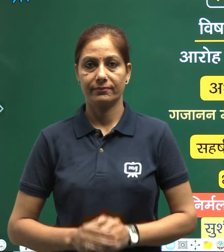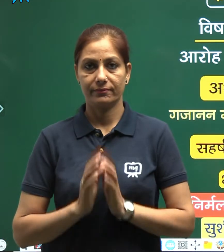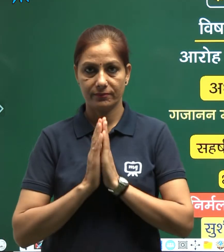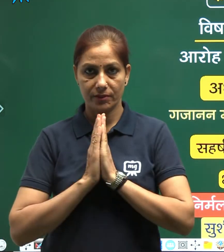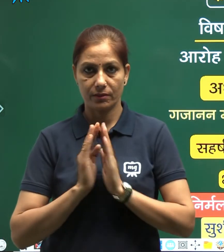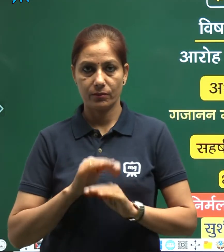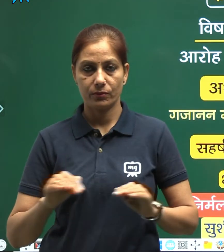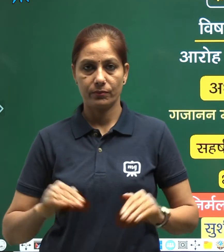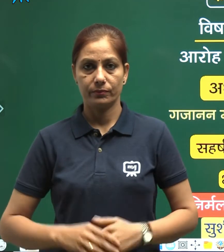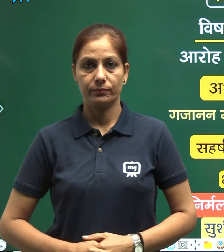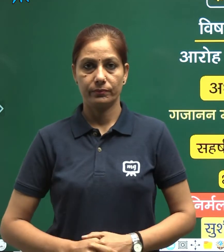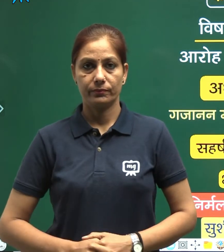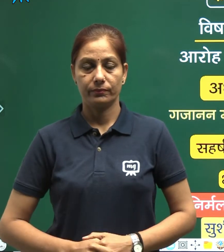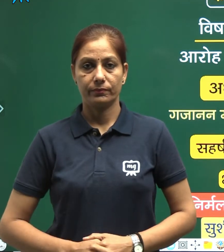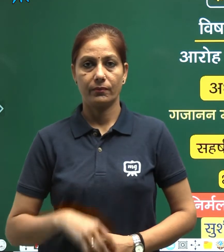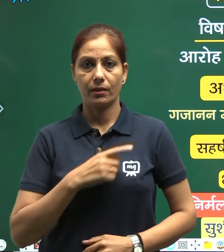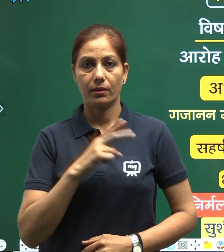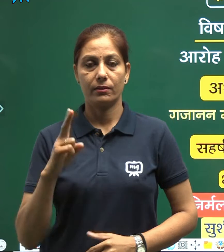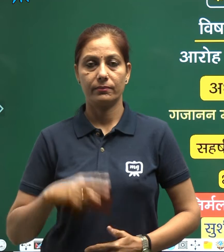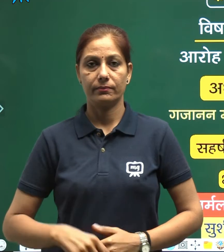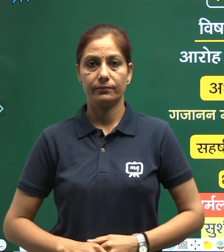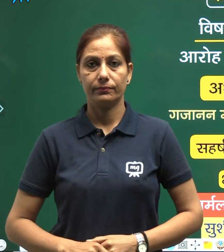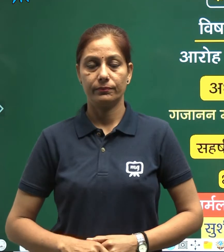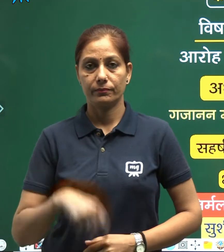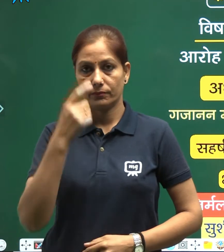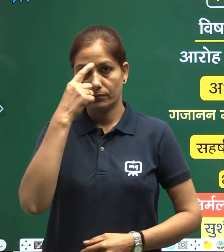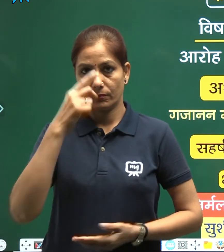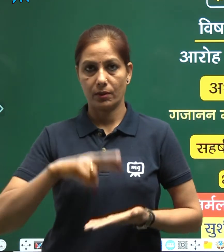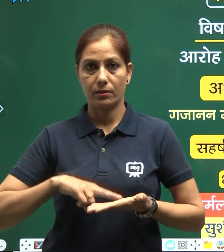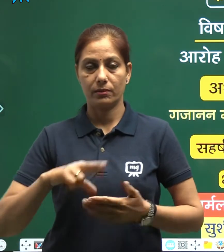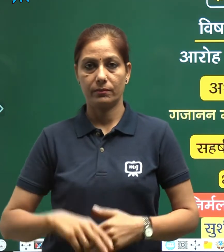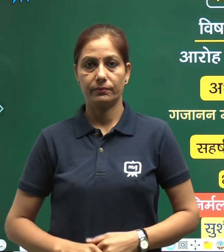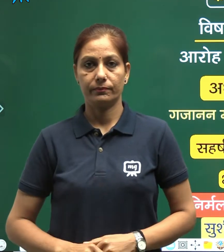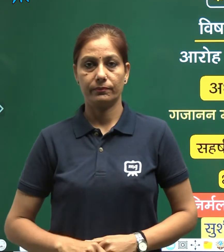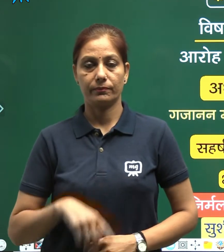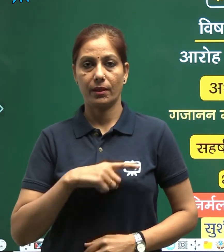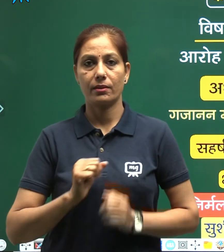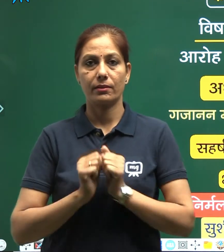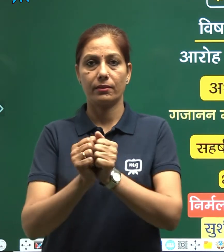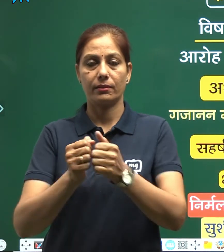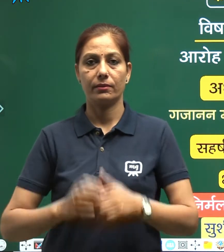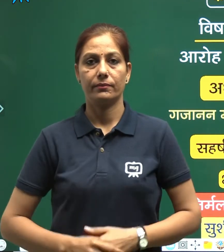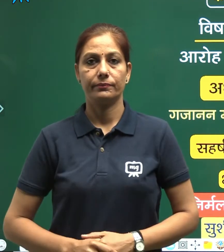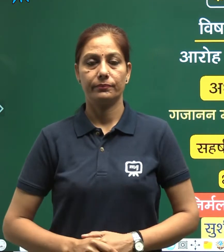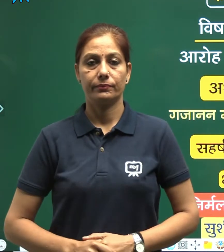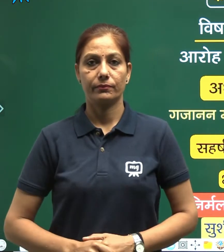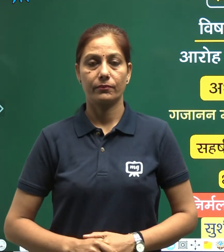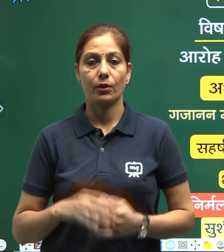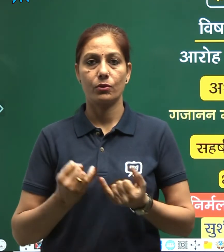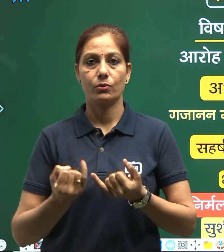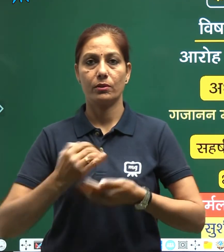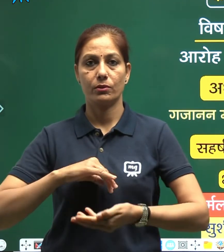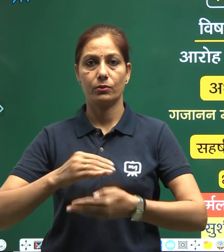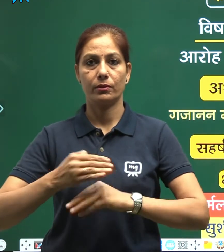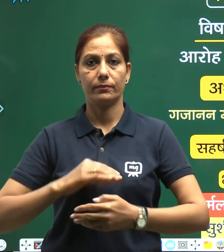नमस्कार बच्चों, मेरा नाम निर्मल कुमार गुप्ता। मेरे साथ हैं सुशीला